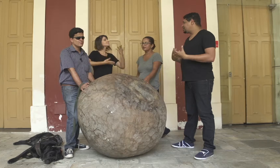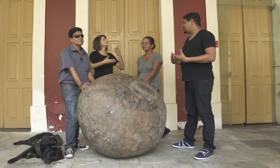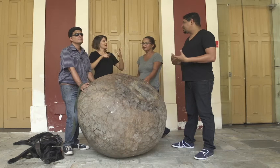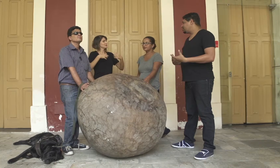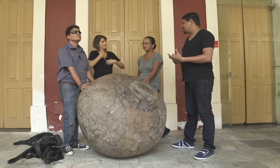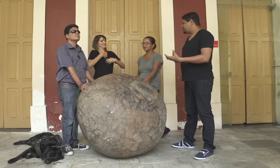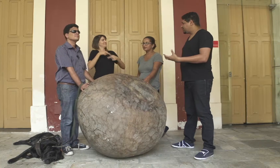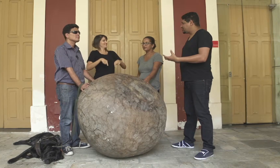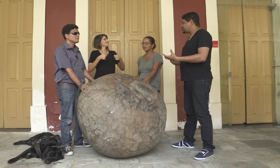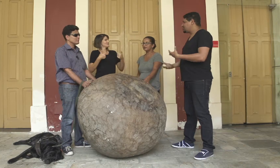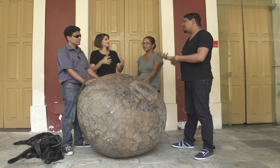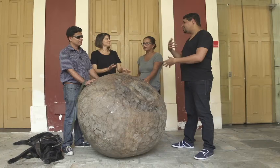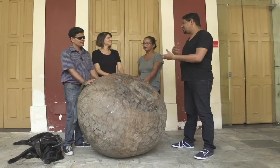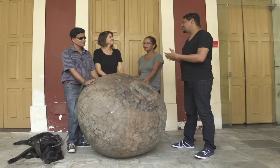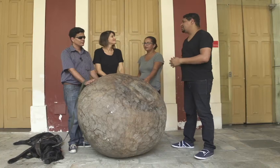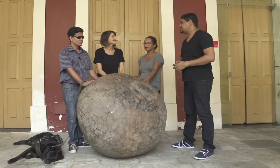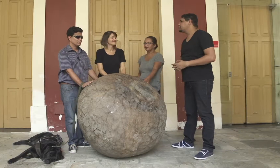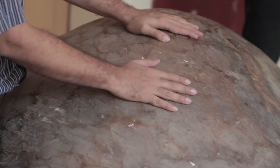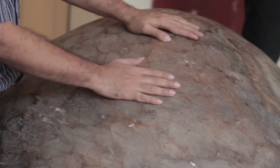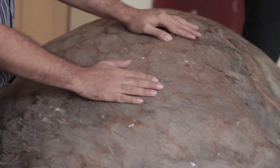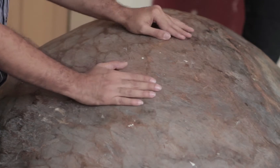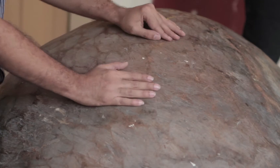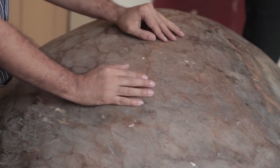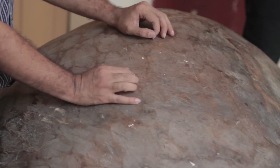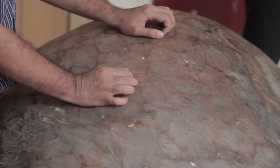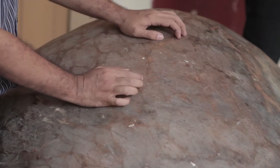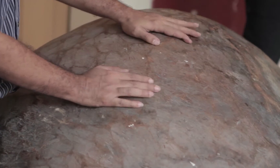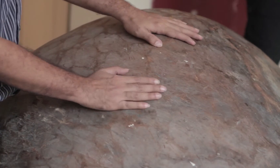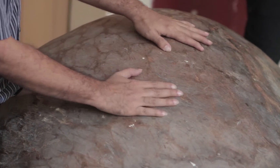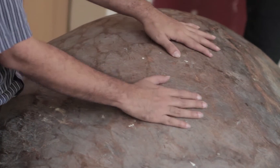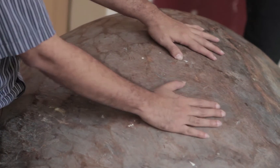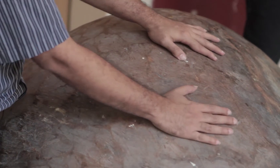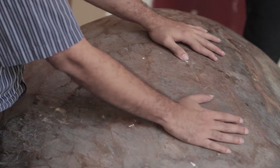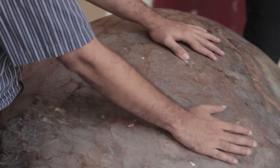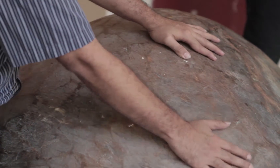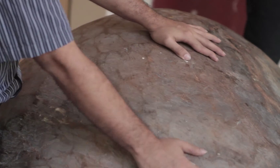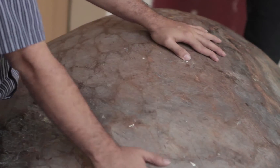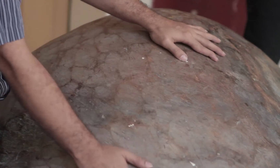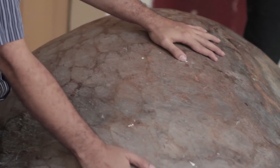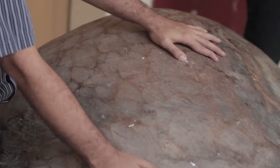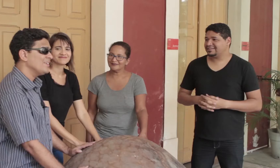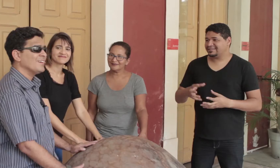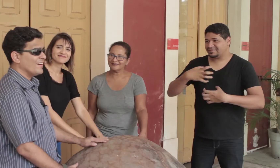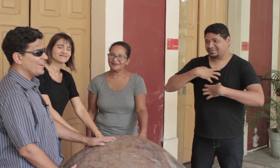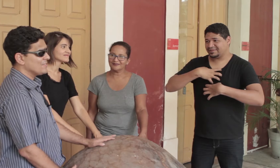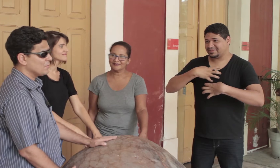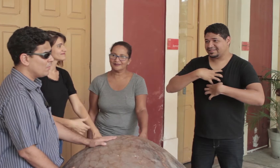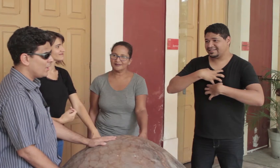De cada um Foi construída Em uma inter-relação Com a bola Milton Para mim A